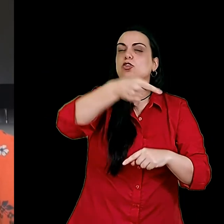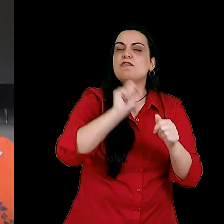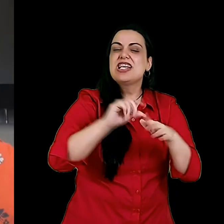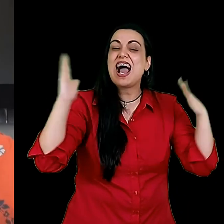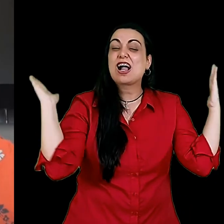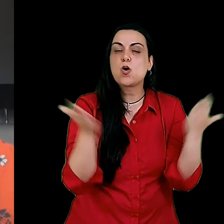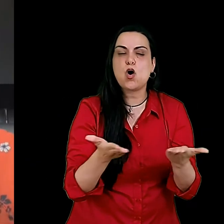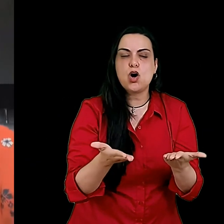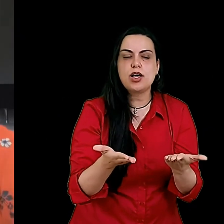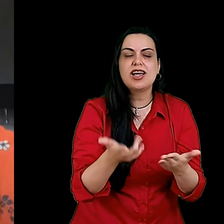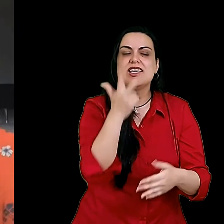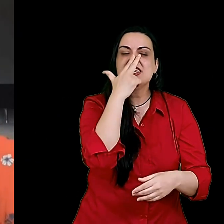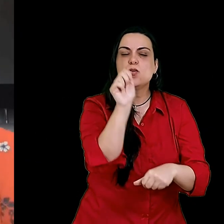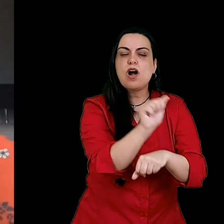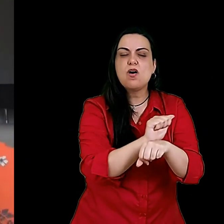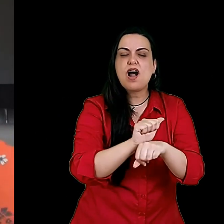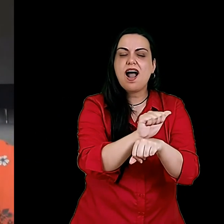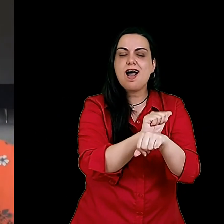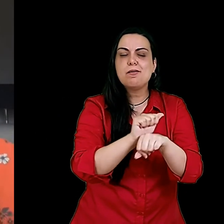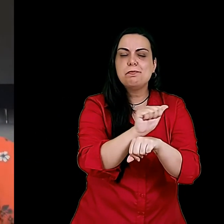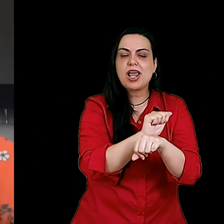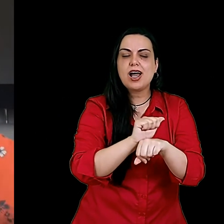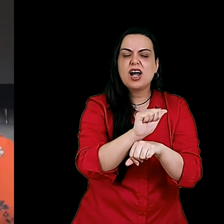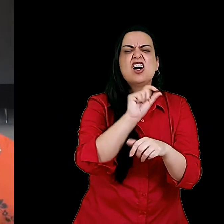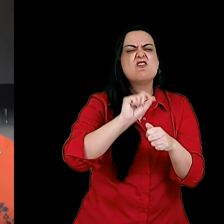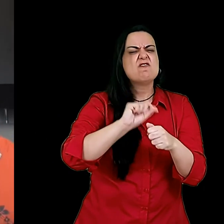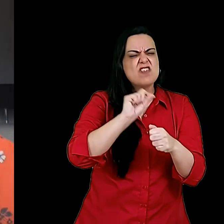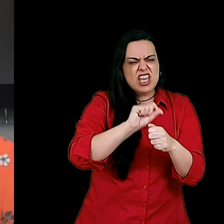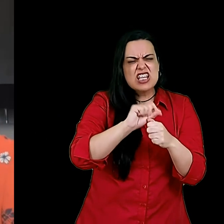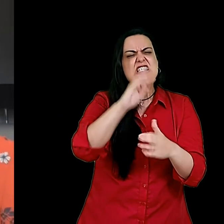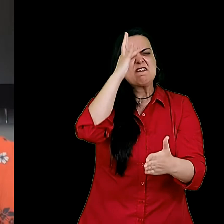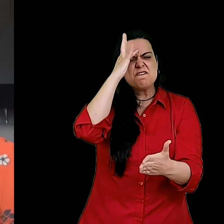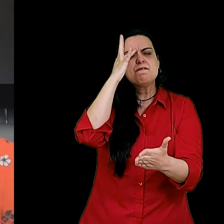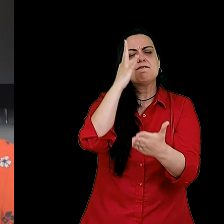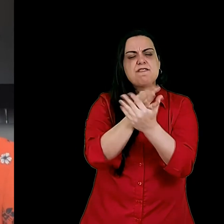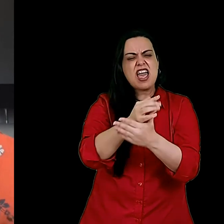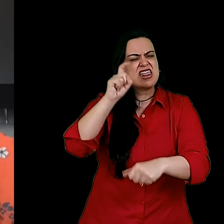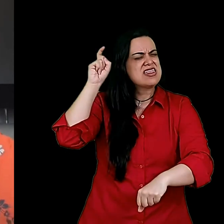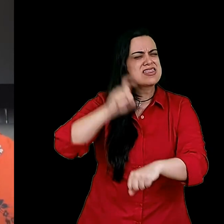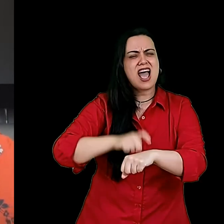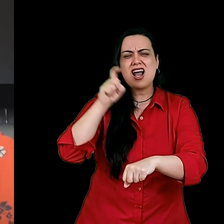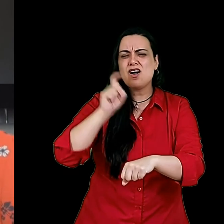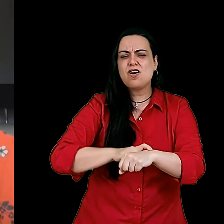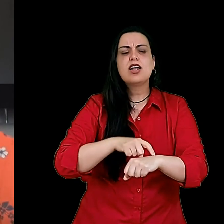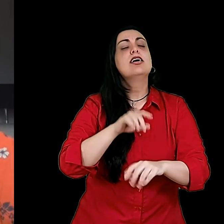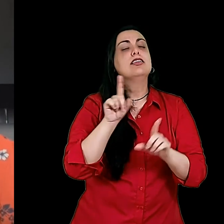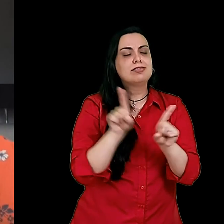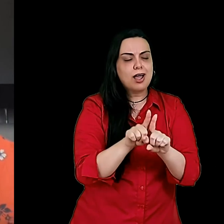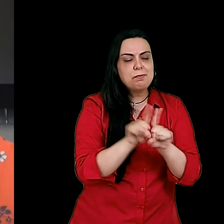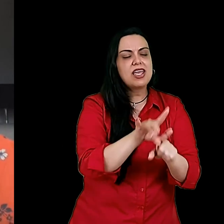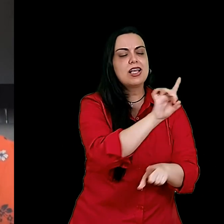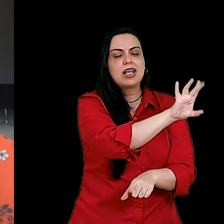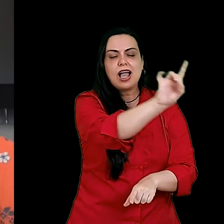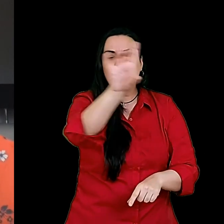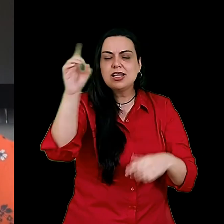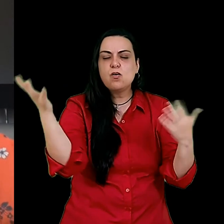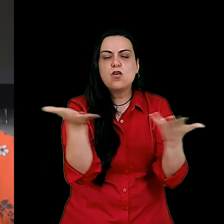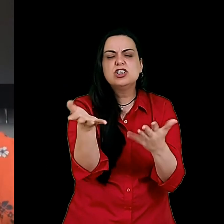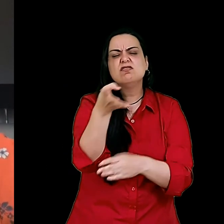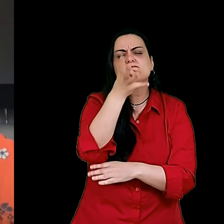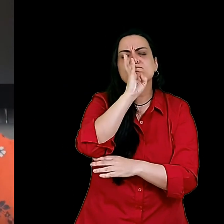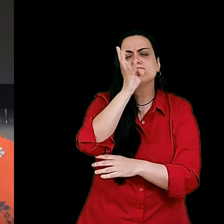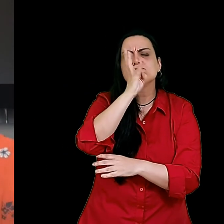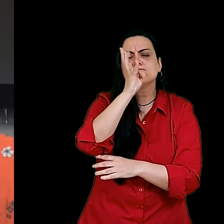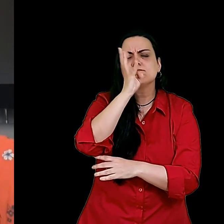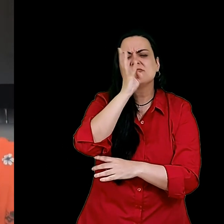está mandando fazer agora. Assim como Abraão, Senhor, se moveu em fé e fez isso em fé. A cada